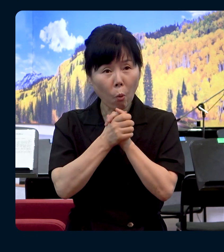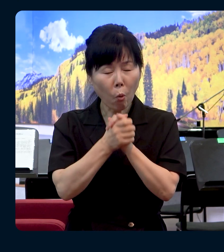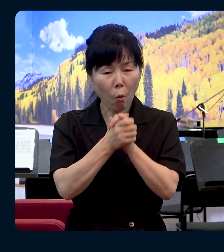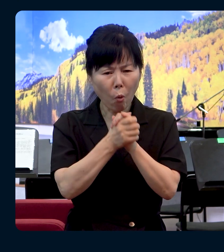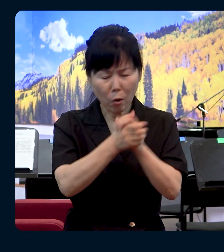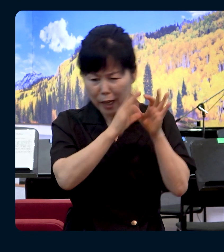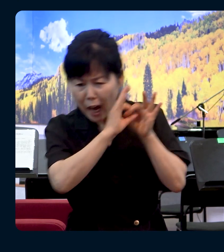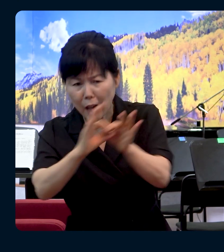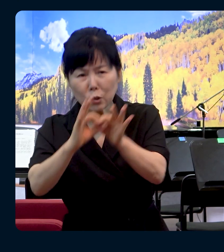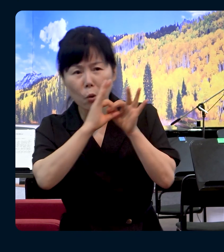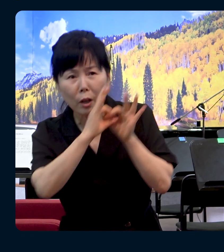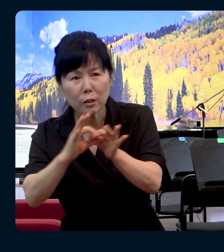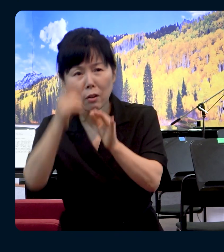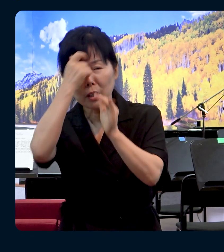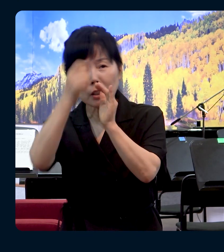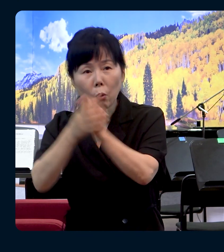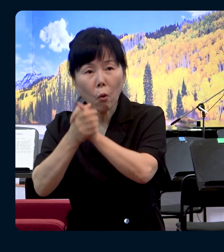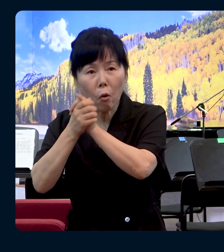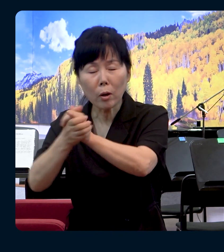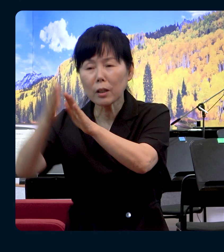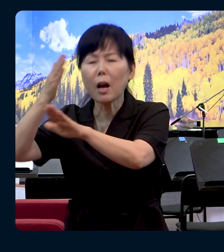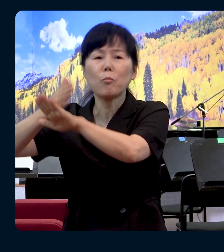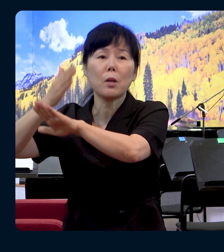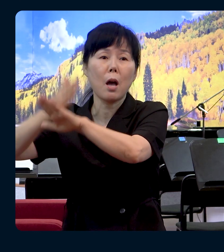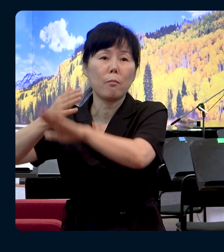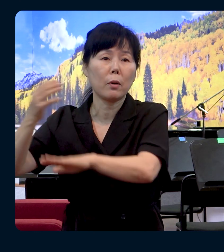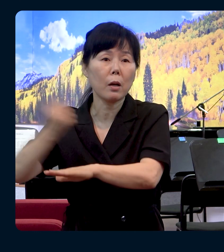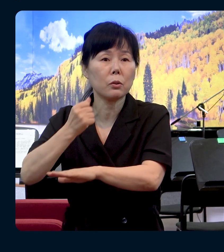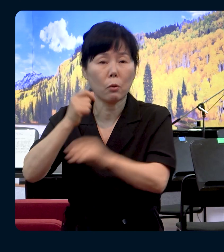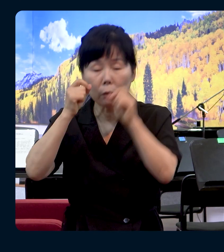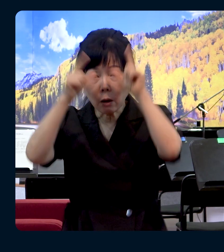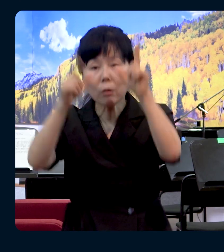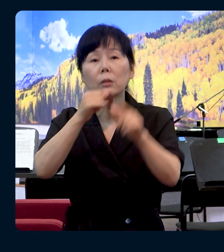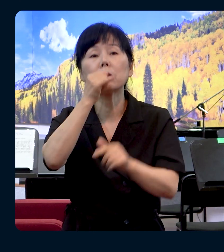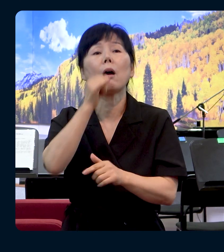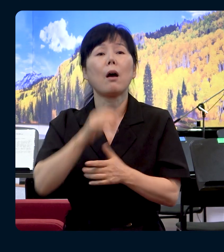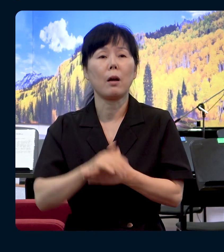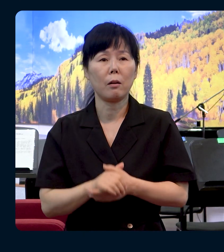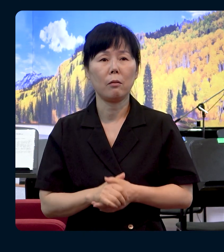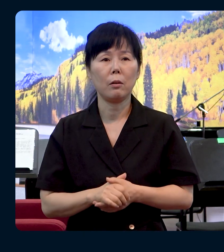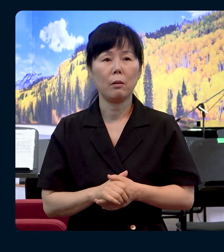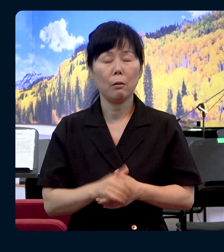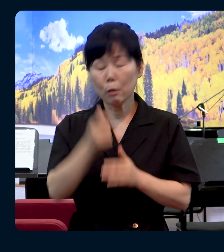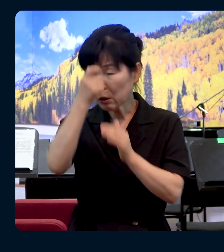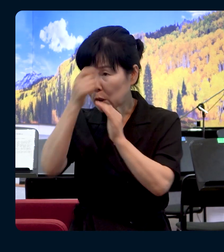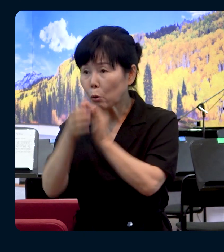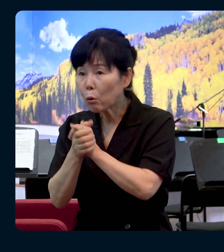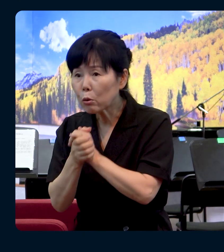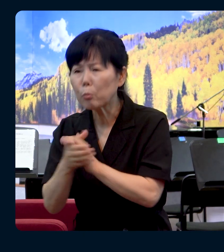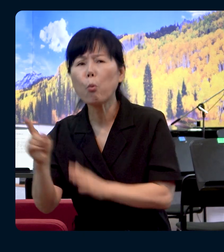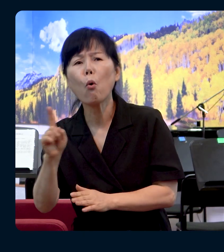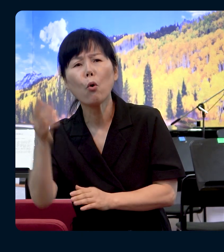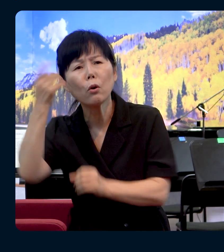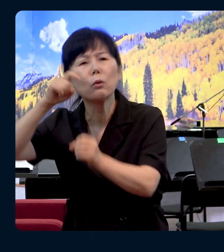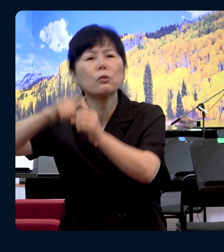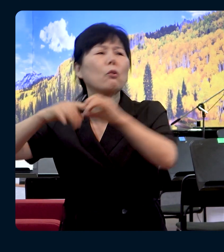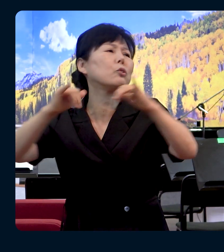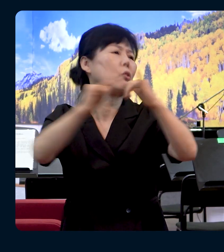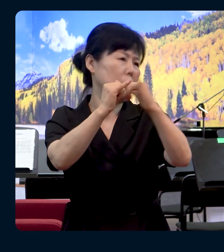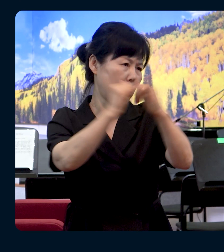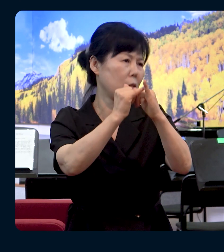기도를 계속하고 기도에 감사함으로 깨어 있으라. 무슨 얘기예요? 그렇죠, 기도는 영적 전쟁이다, 그